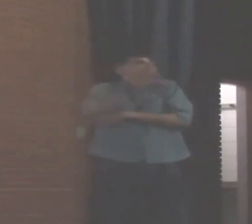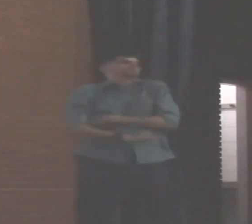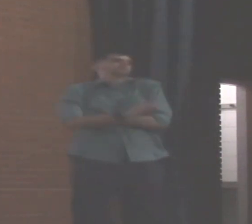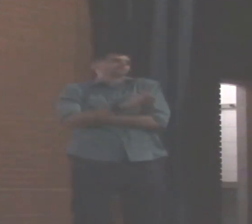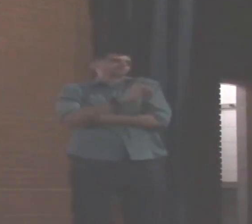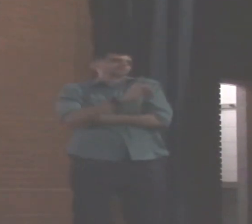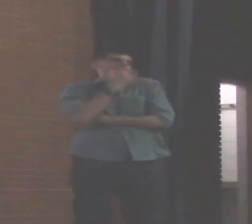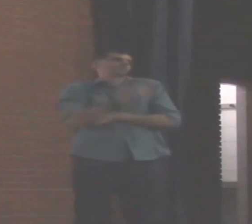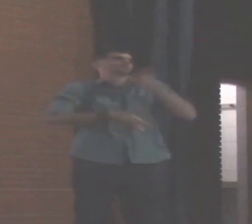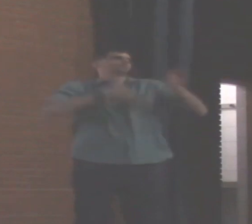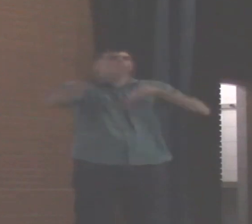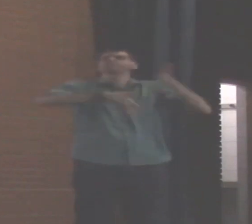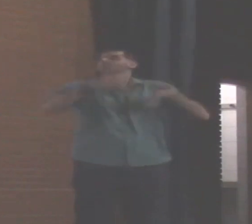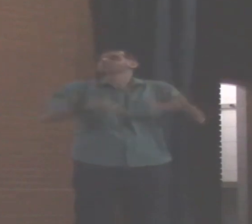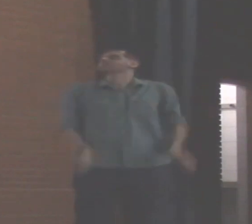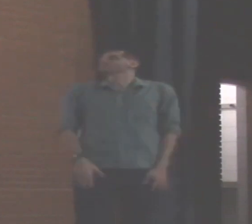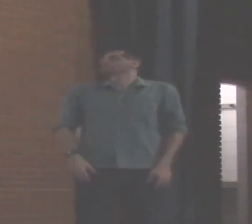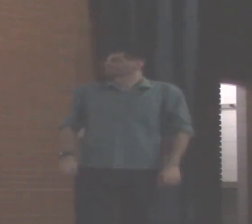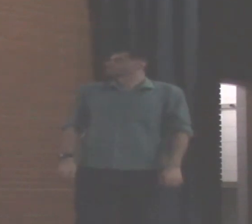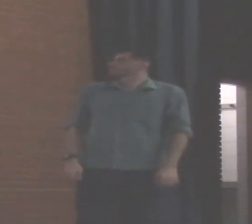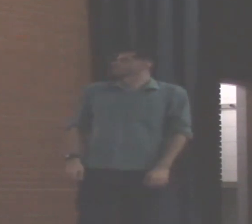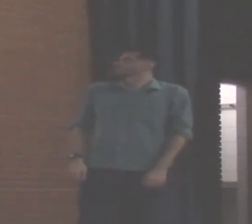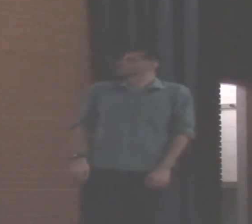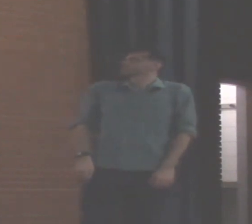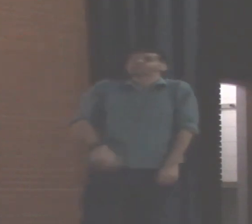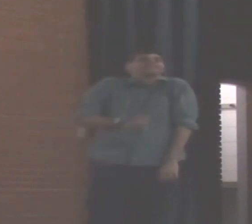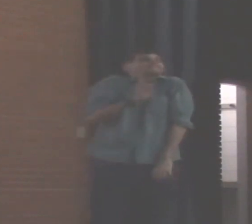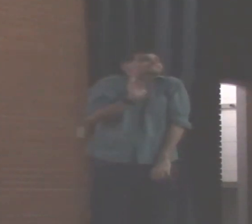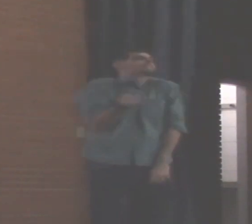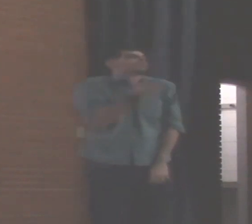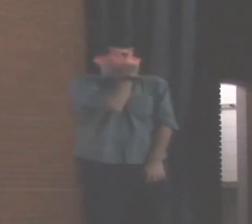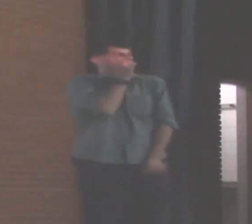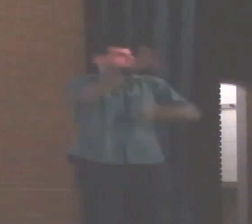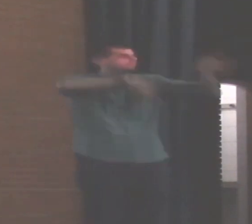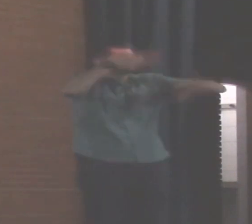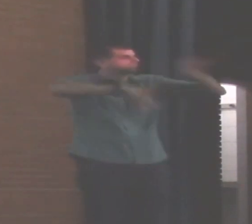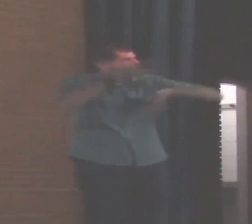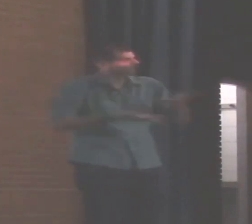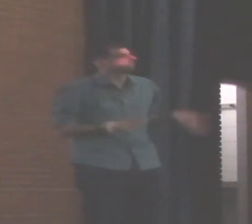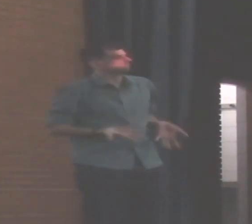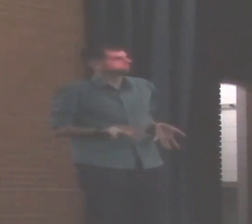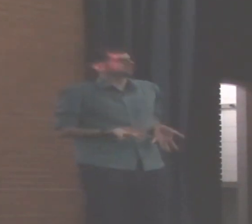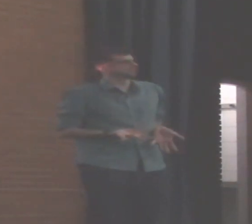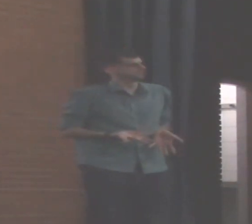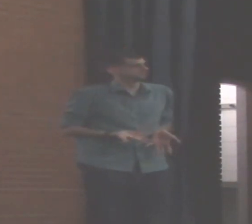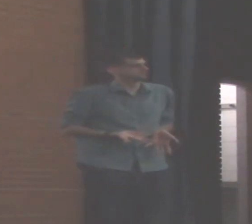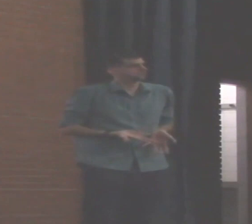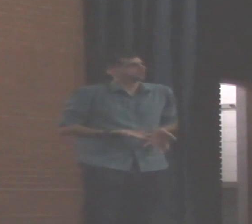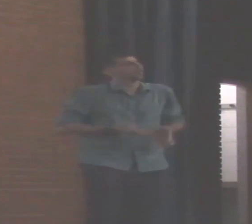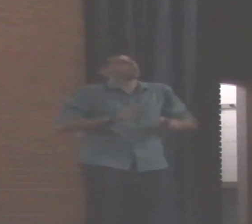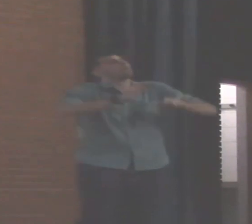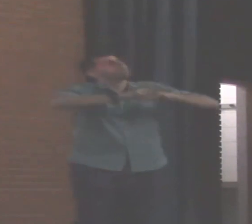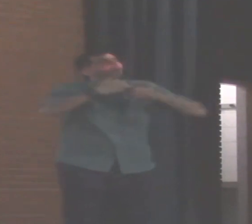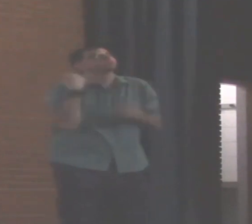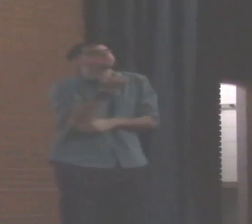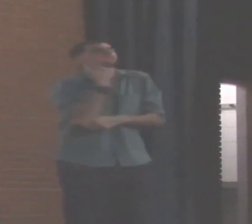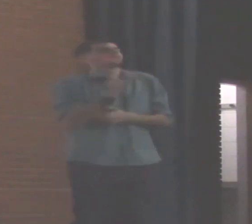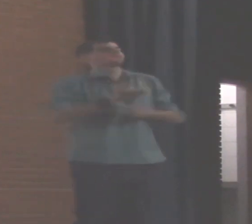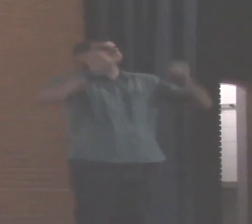E aí a gente volta para a questão do direito à língua de sinais, né? Do valor à língua de